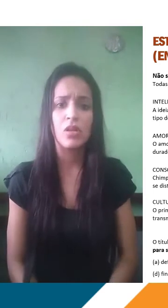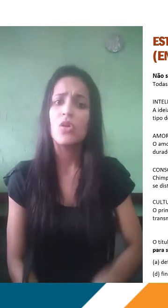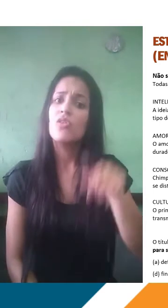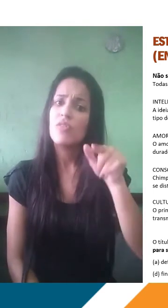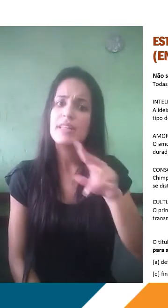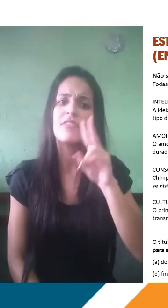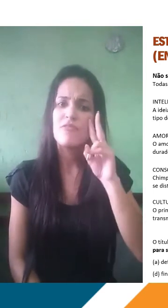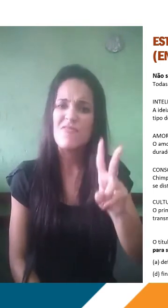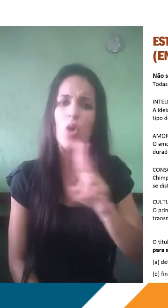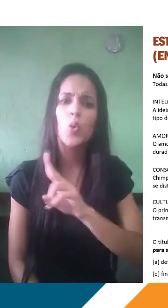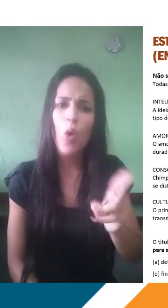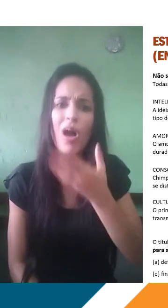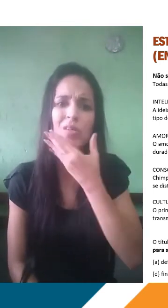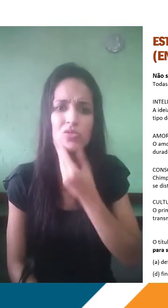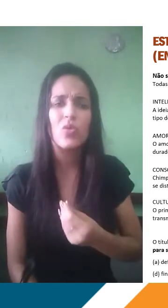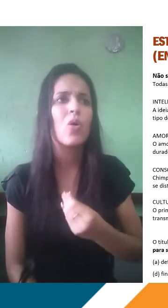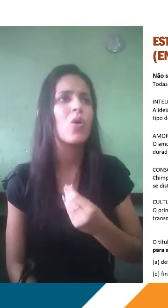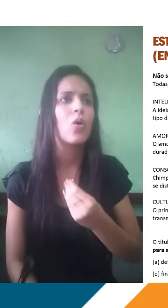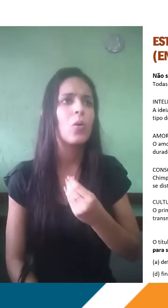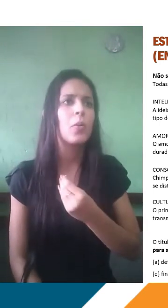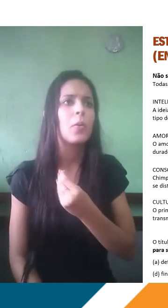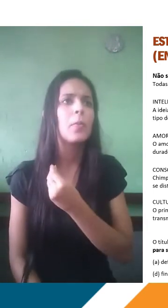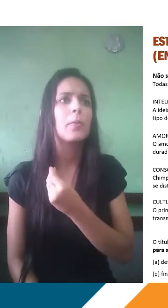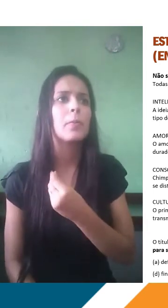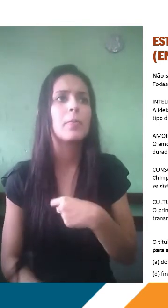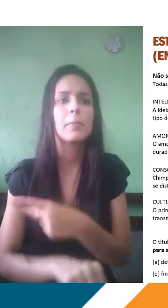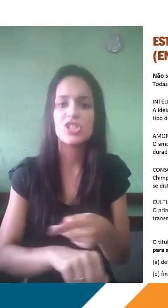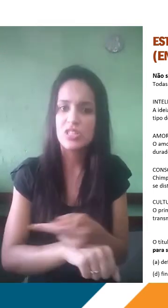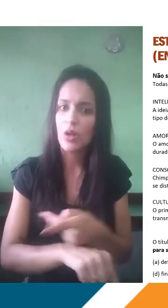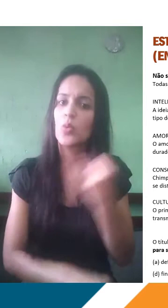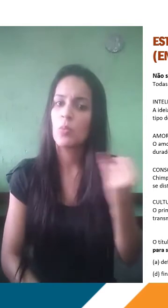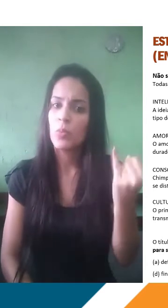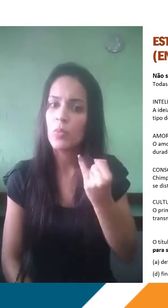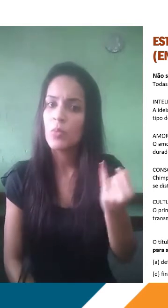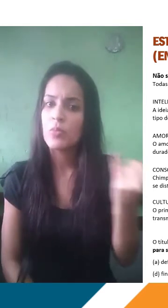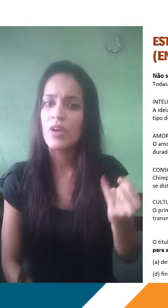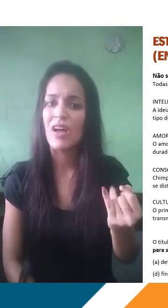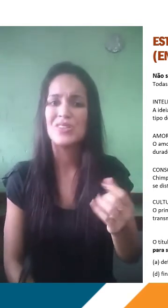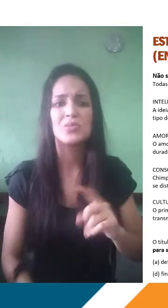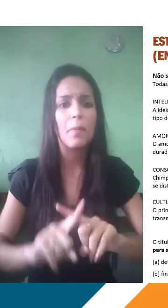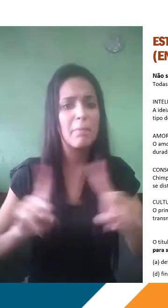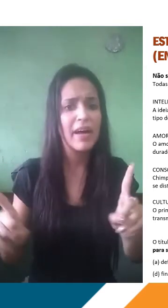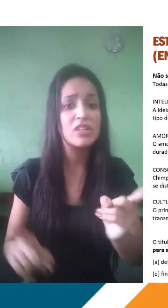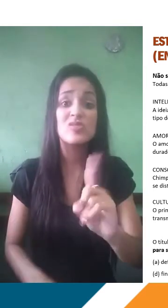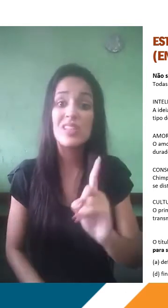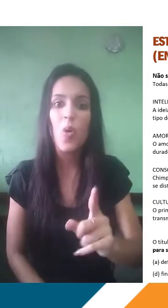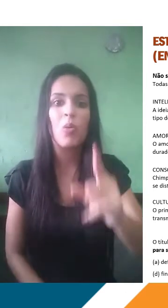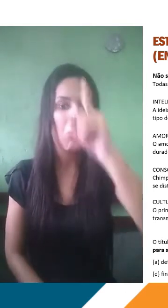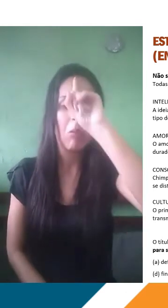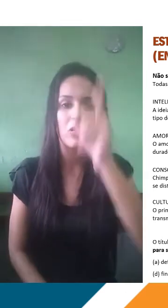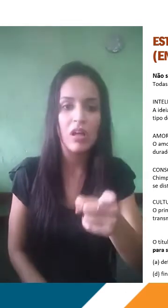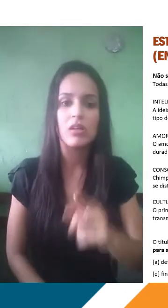parágrafo do texto para dar legitimidade à argumentação daquele parágrafo Esta voz ocupa o espaço de apenas